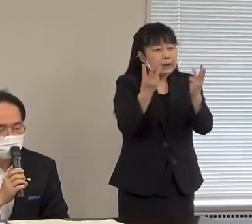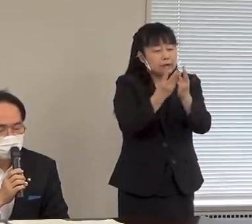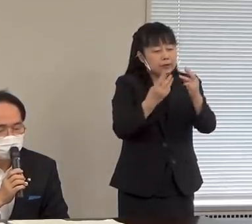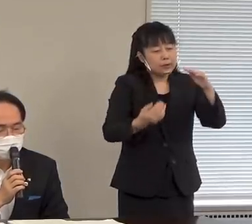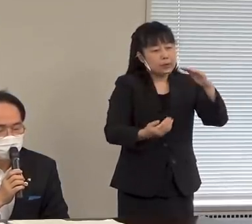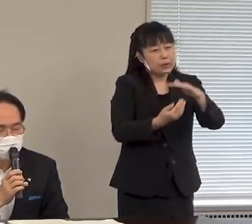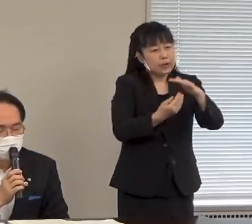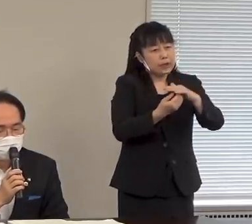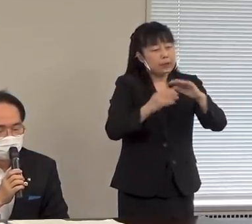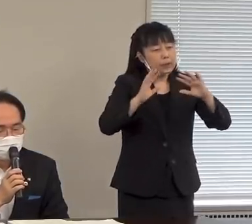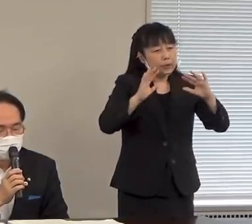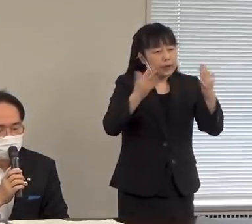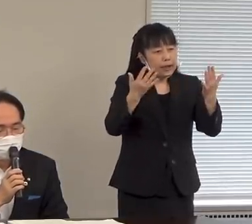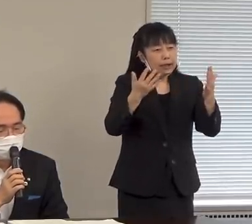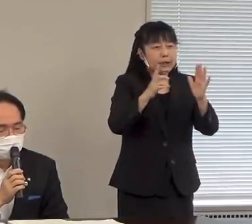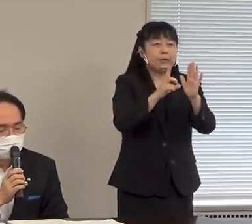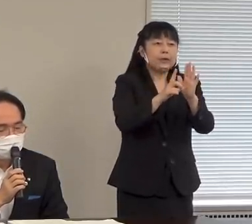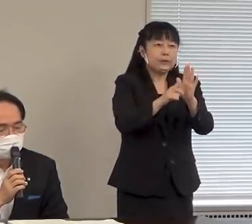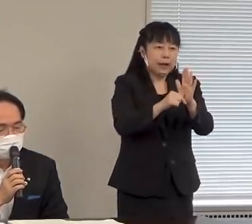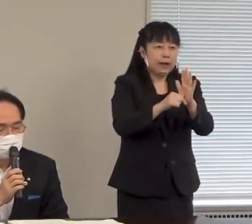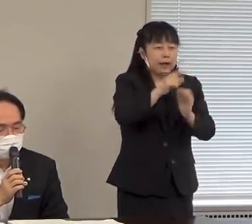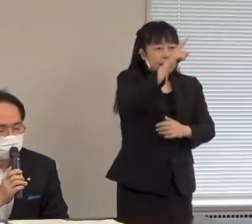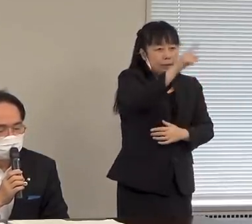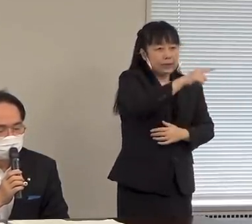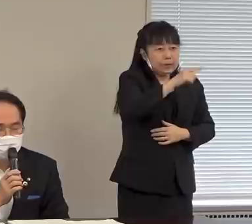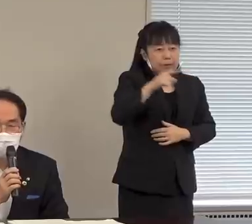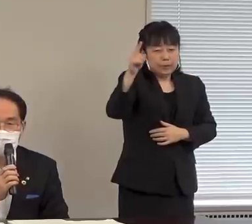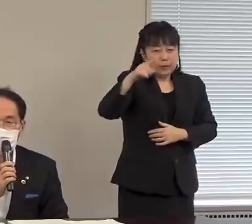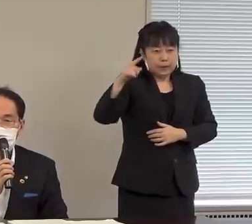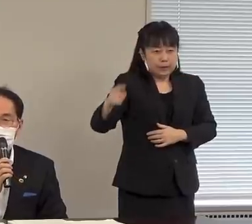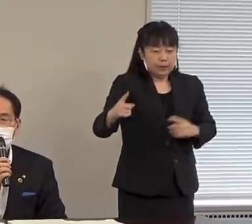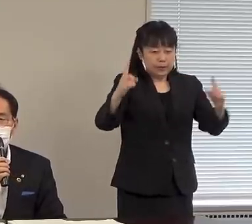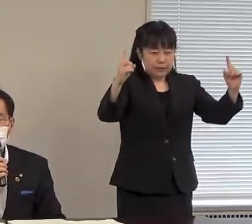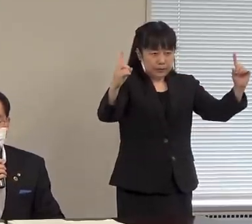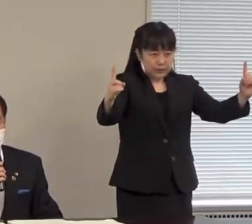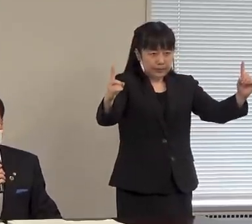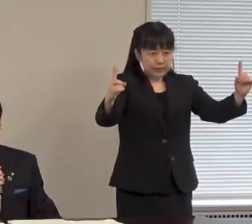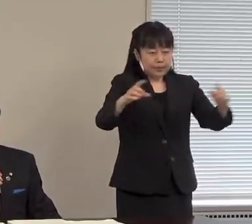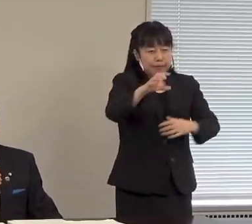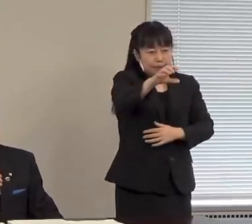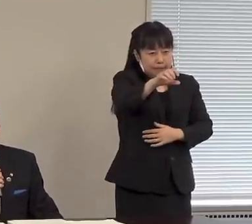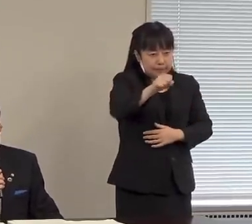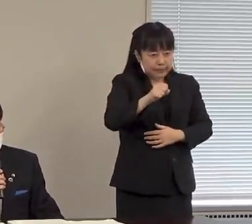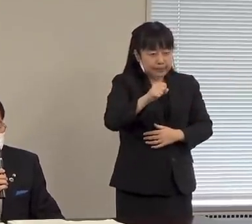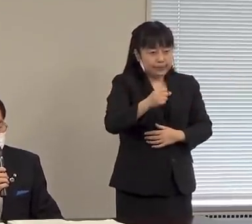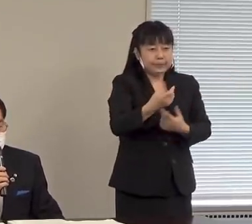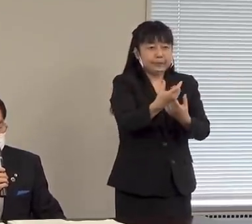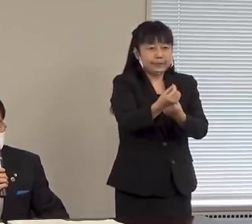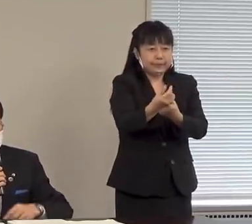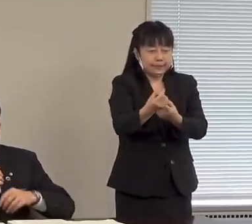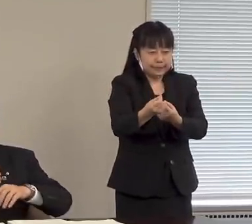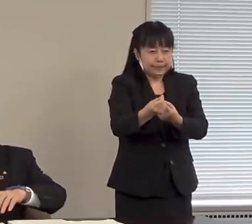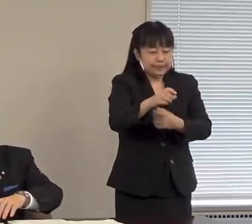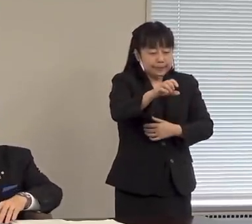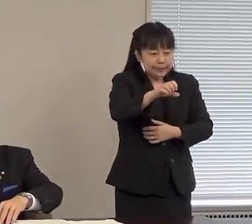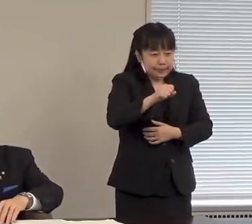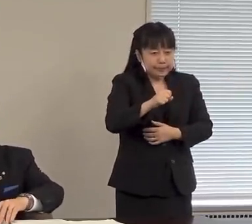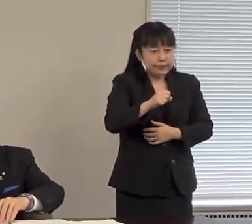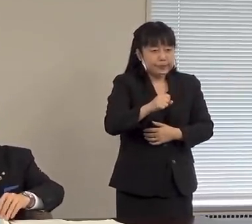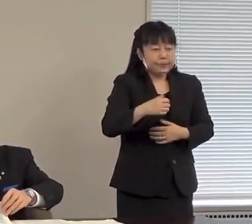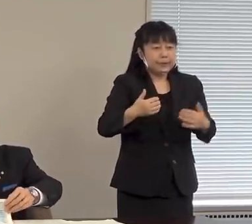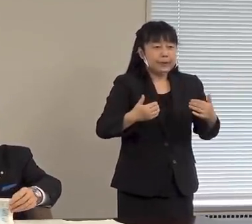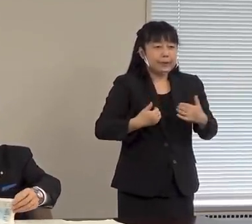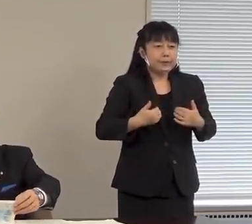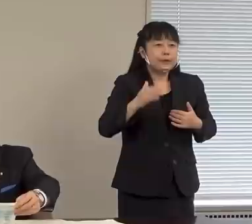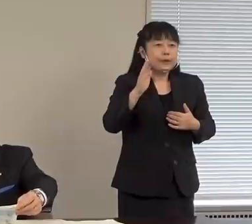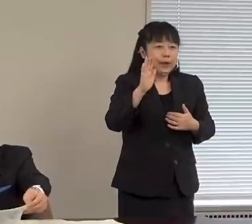人と人の距離を十分確保するという基準を用いることとするという注意でございます。